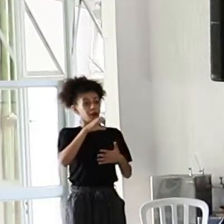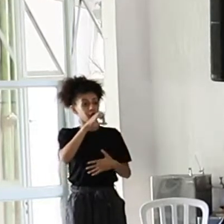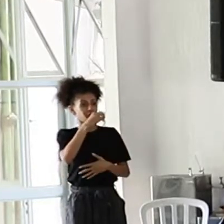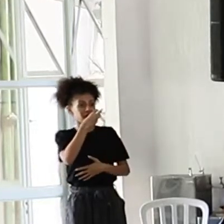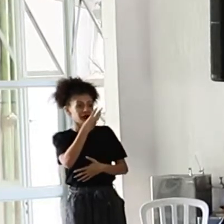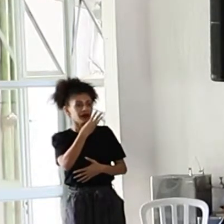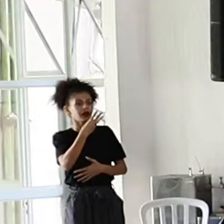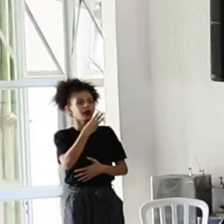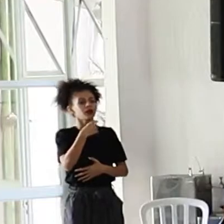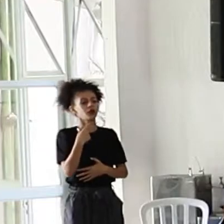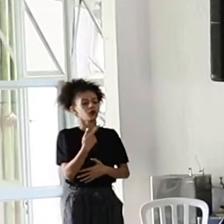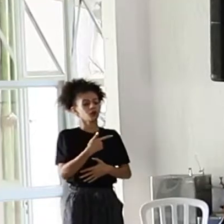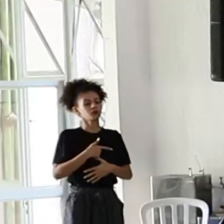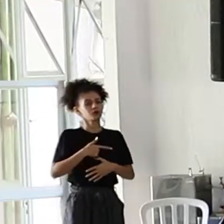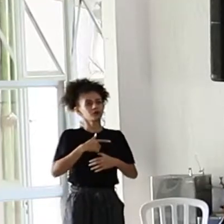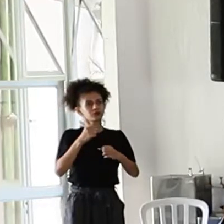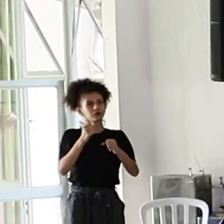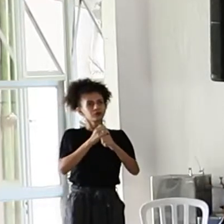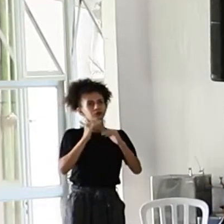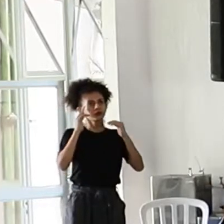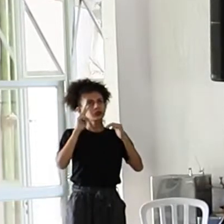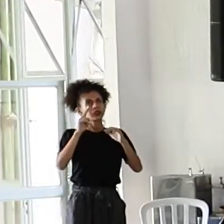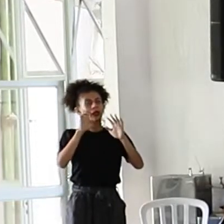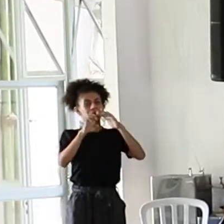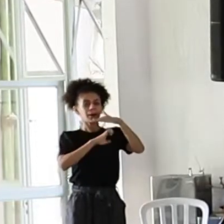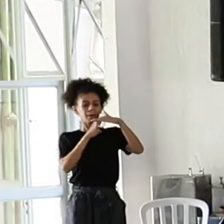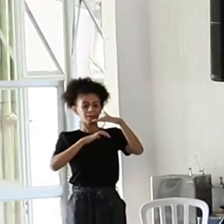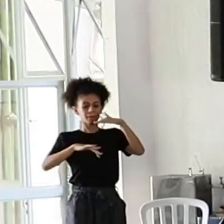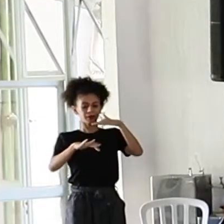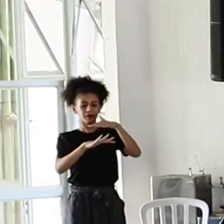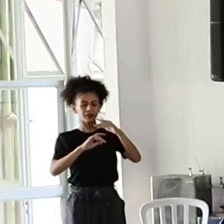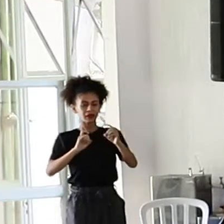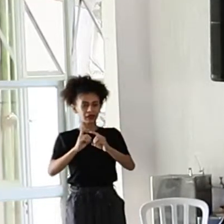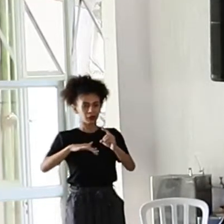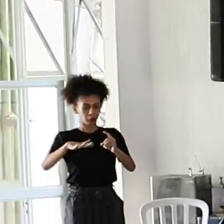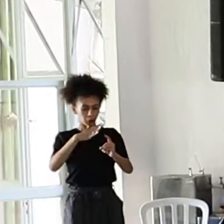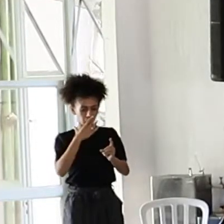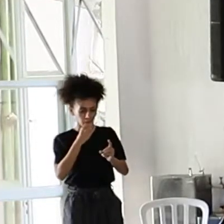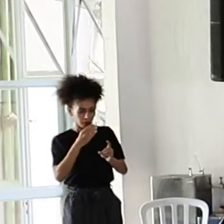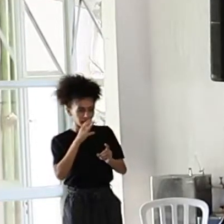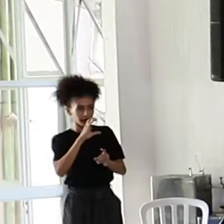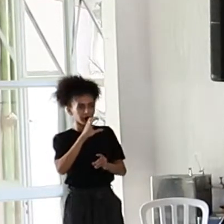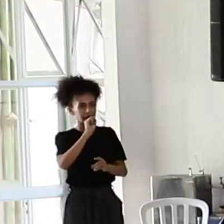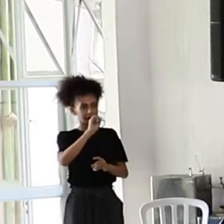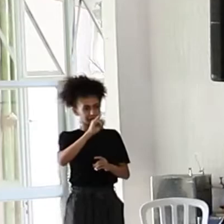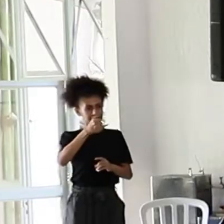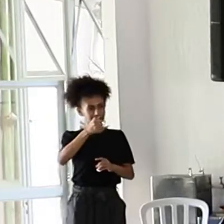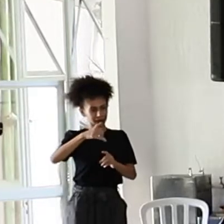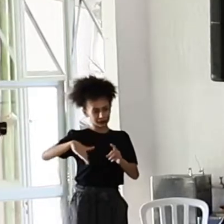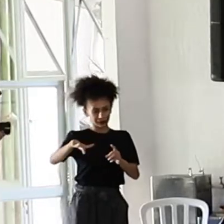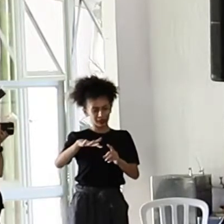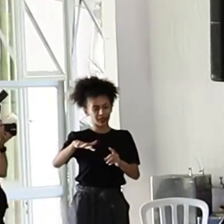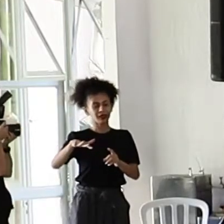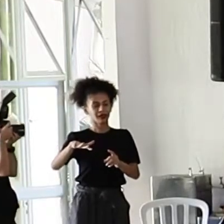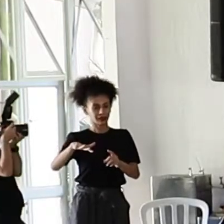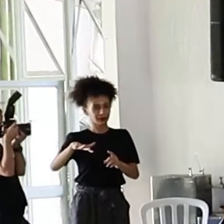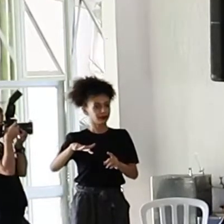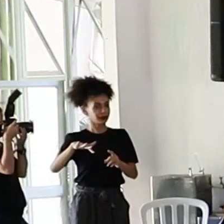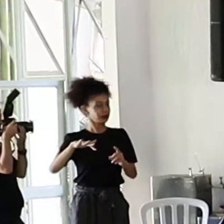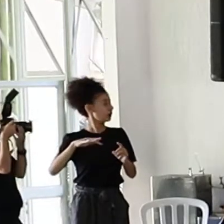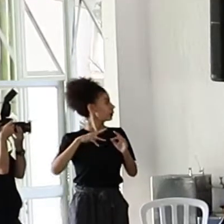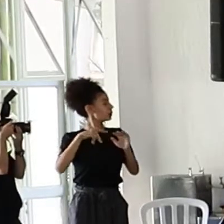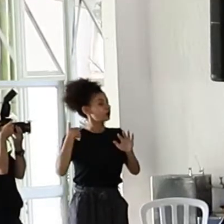93 nós Montamos uma empresa na região que era administrativa do Guaraná Cia e